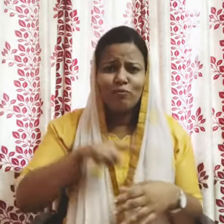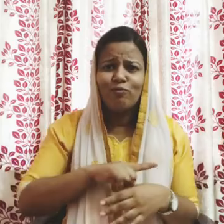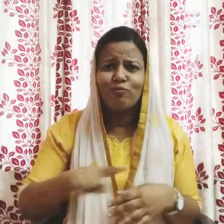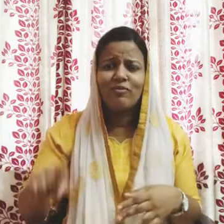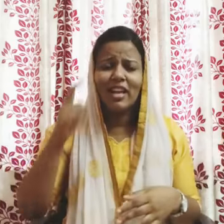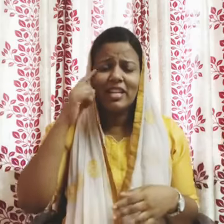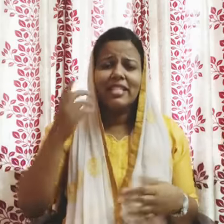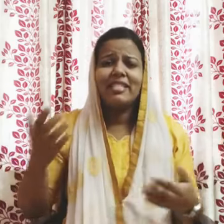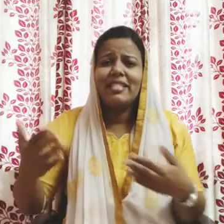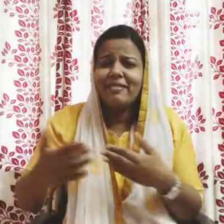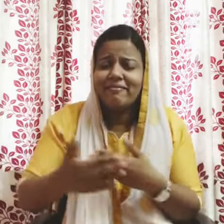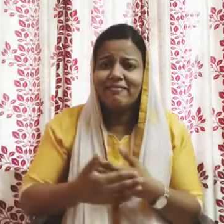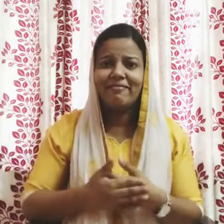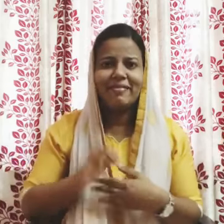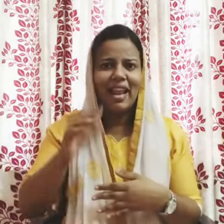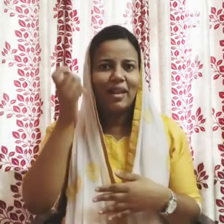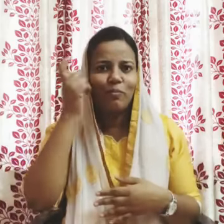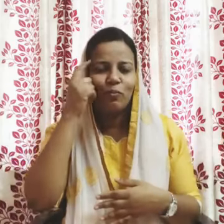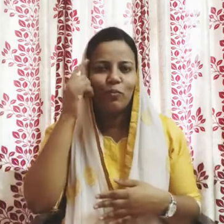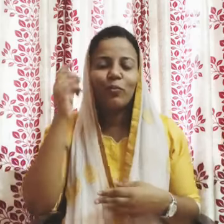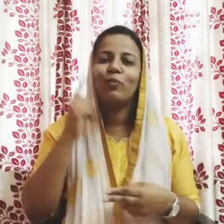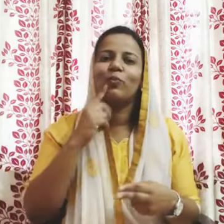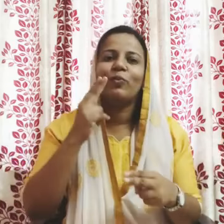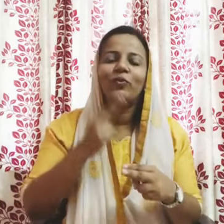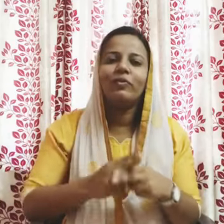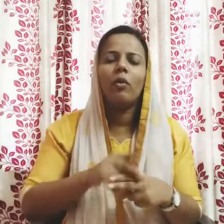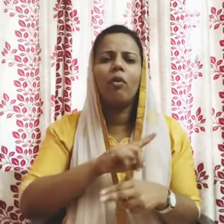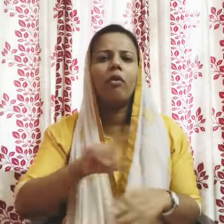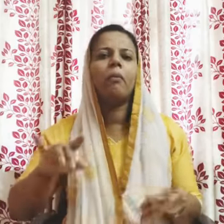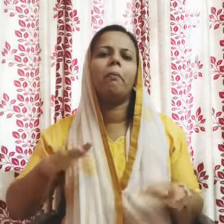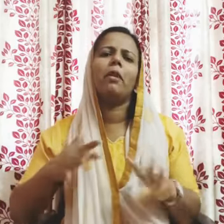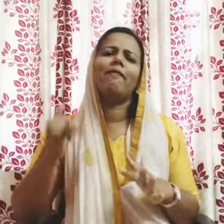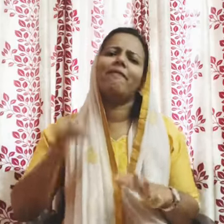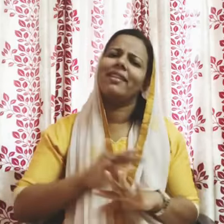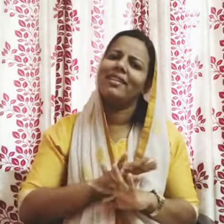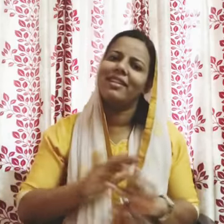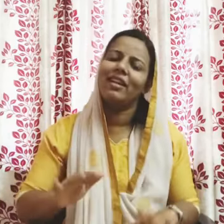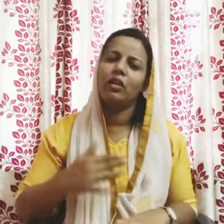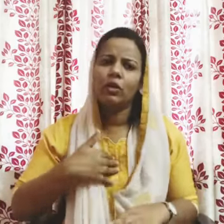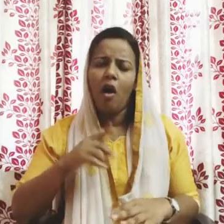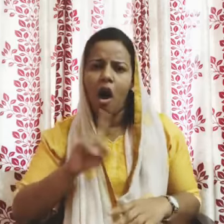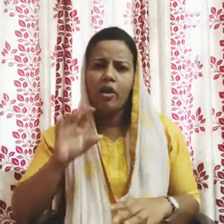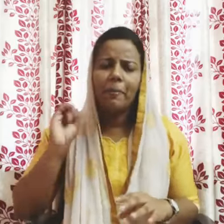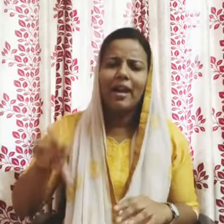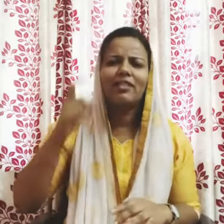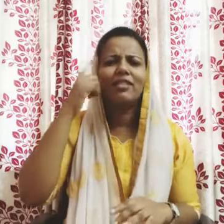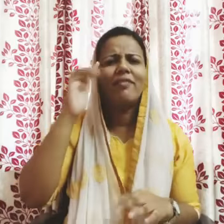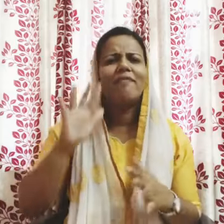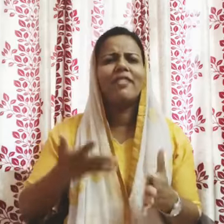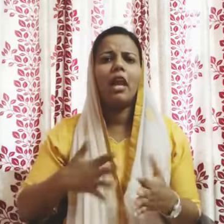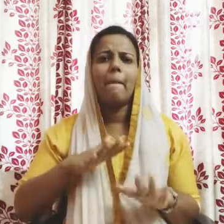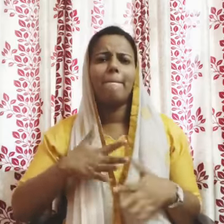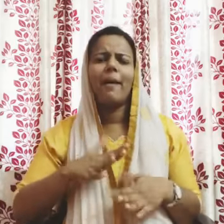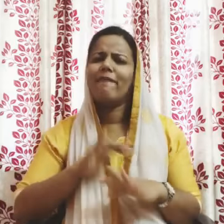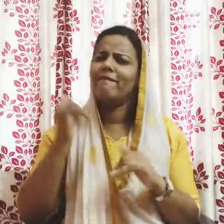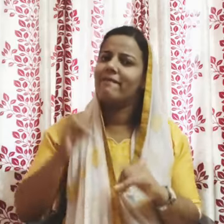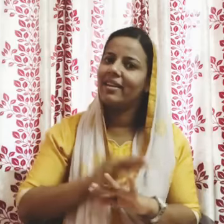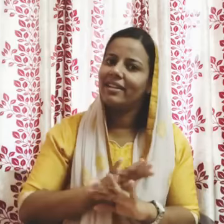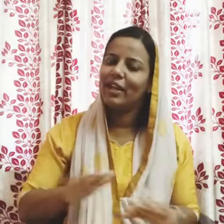അനുഭവിക്കാൻ തുടങ്ങിയാൽ, ആ സ്നേഹം ആരെങ്കിലും തിരിച്ചറിയാൻ തുടങ്ങിയാൽ അവർക്ക് ഒരു പേടിയും ഉണ്ടാകത്തില്ല, അവർക്ക് ഇൻസെക്യൂരിറ്റി ഉണ്ടാകത്തില്ല, അവർക്ക് ഭയമുണ്ടാകത്തില്ല.